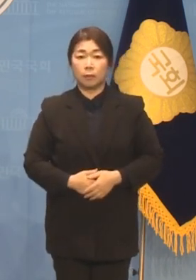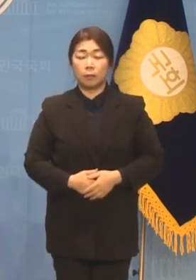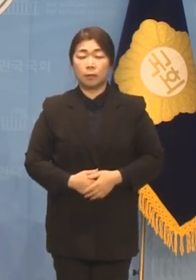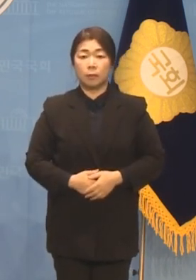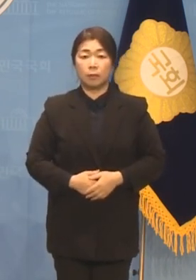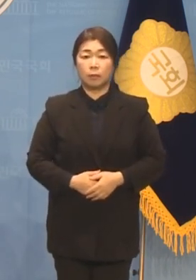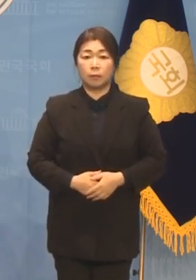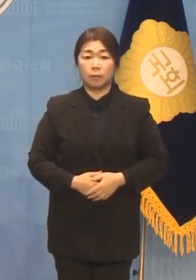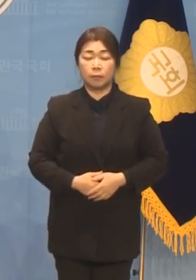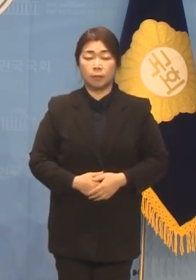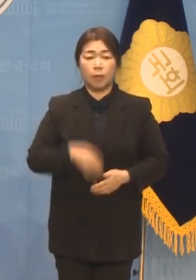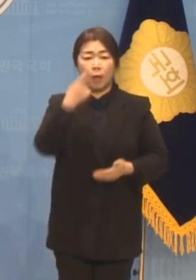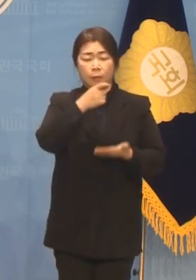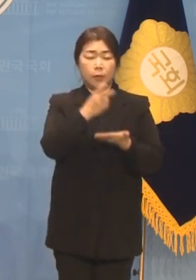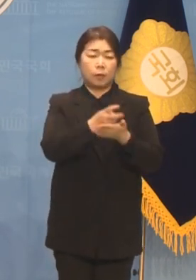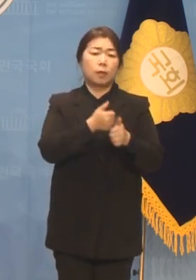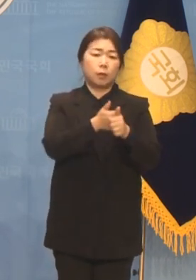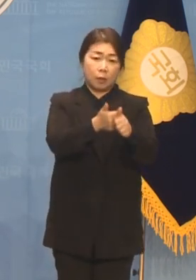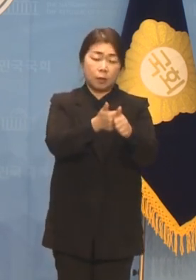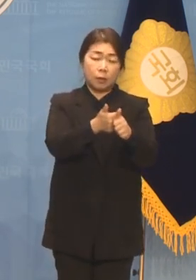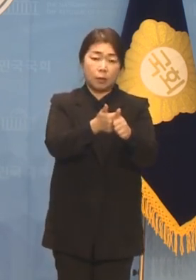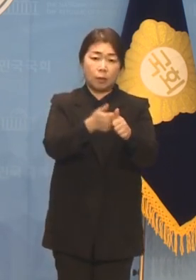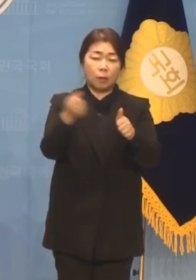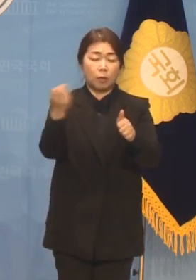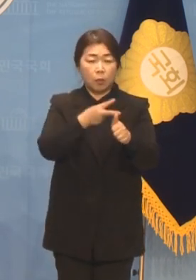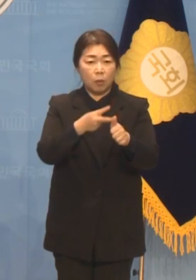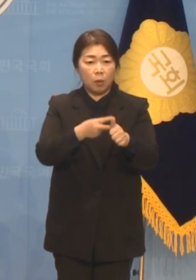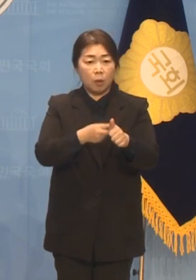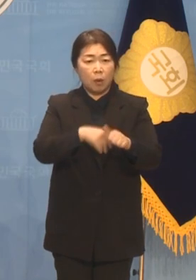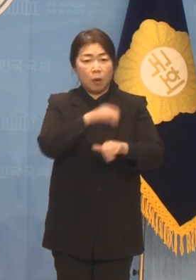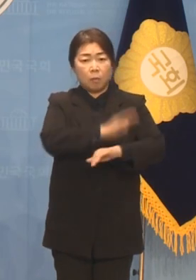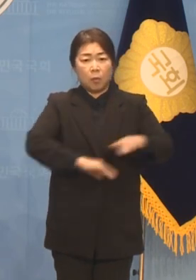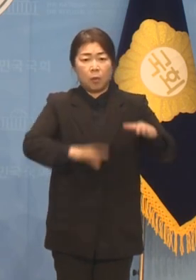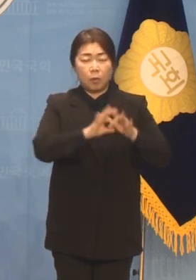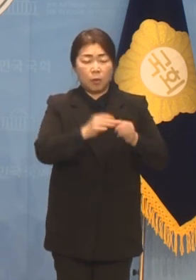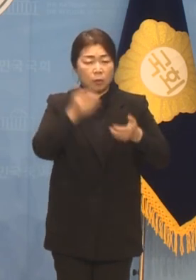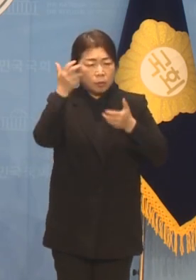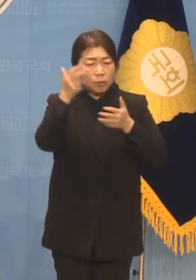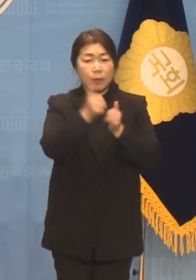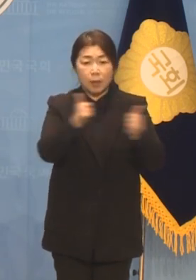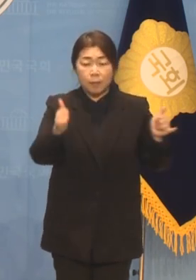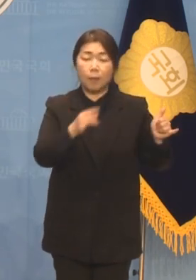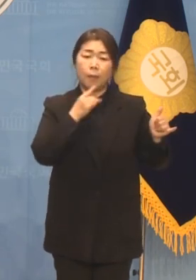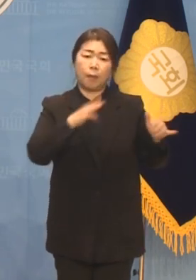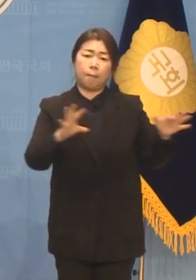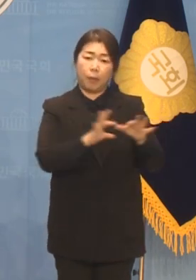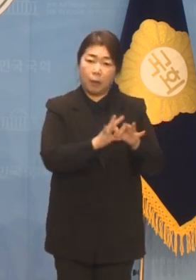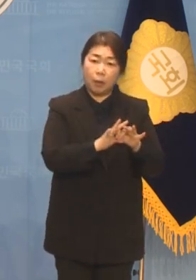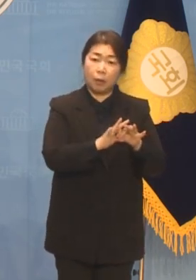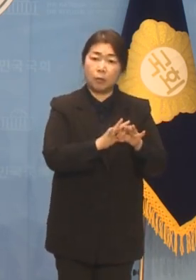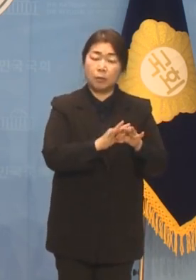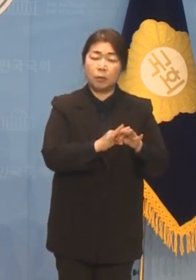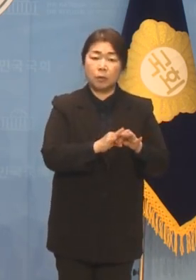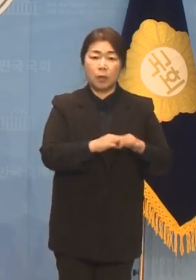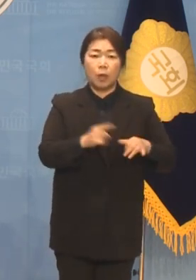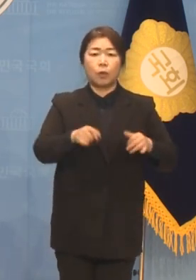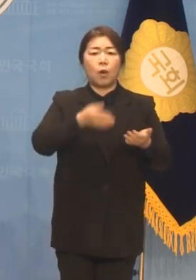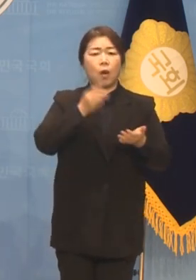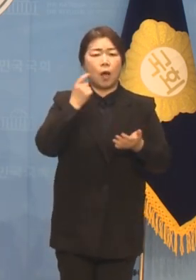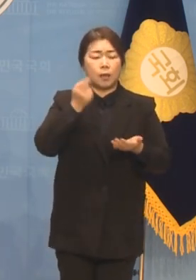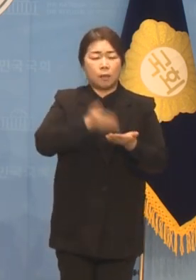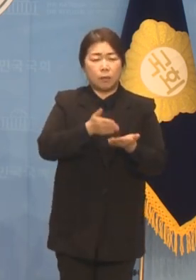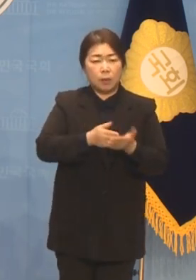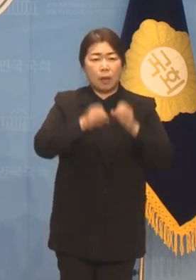최소한의 합리성과 객관성을 잃어버린 극우 보수 언론들과 손잡고 똑같은 거짓말들을 100번,